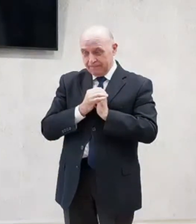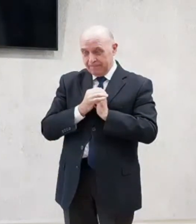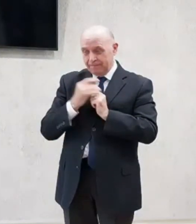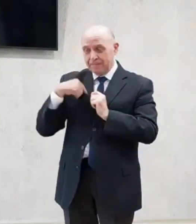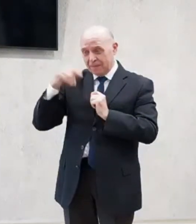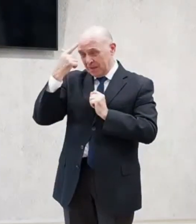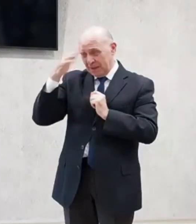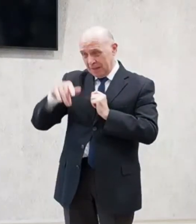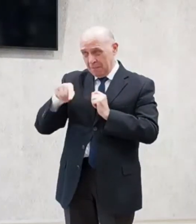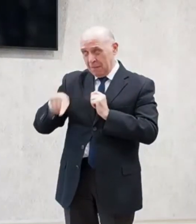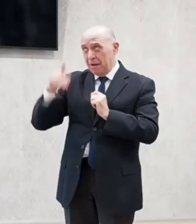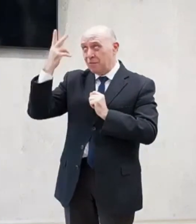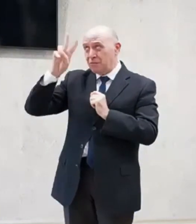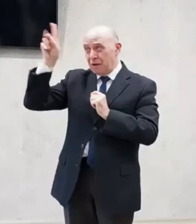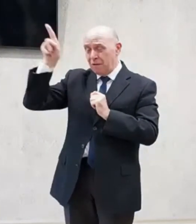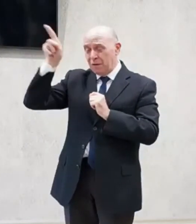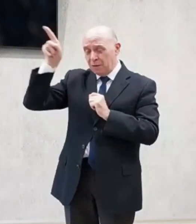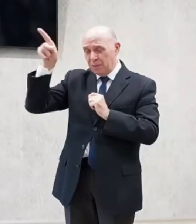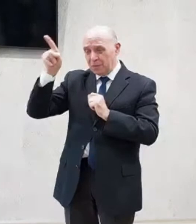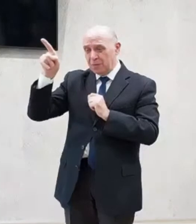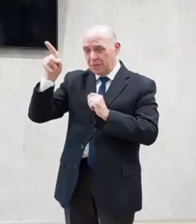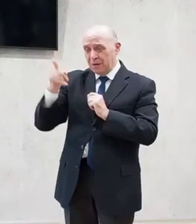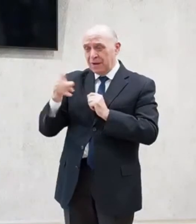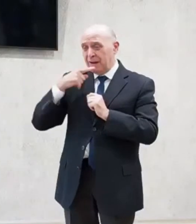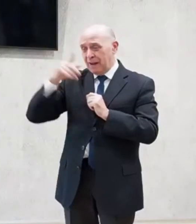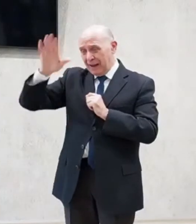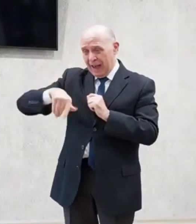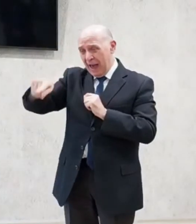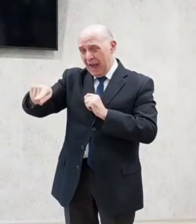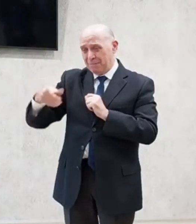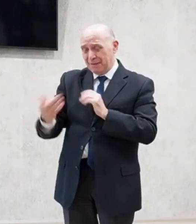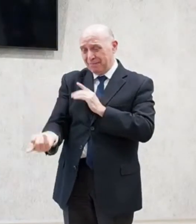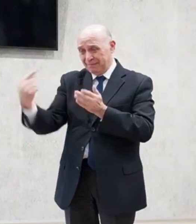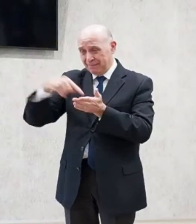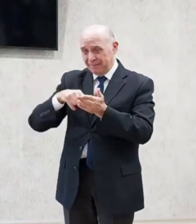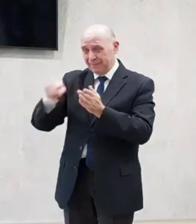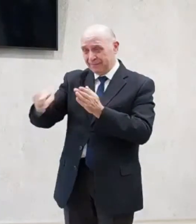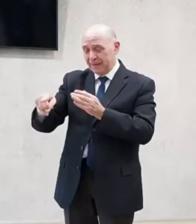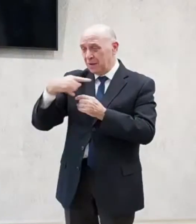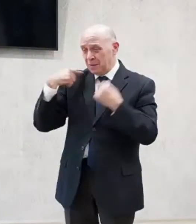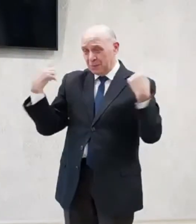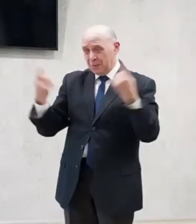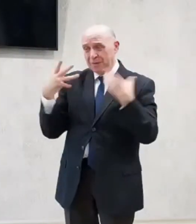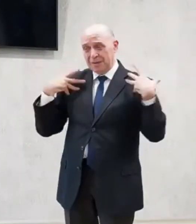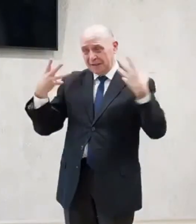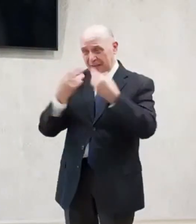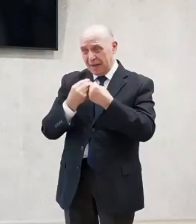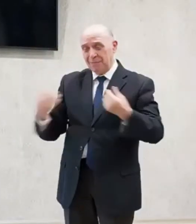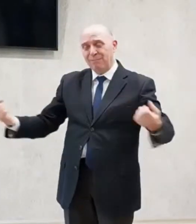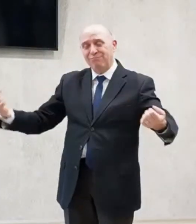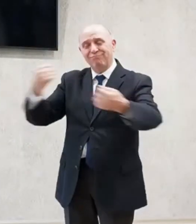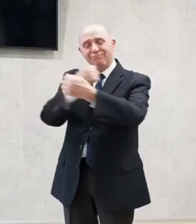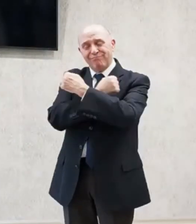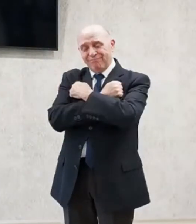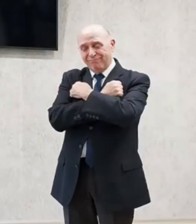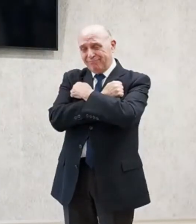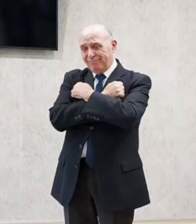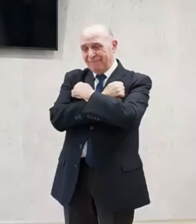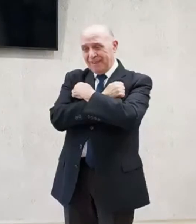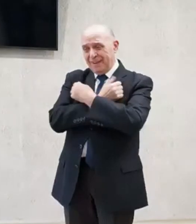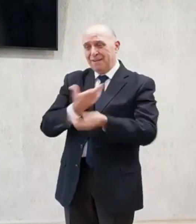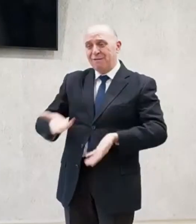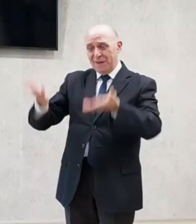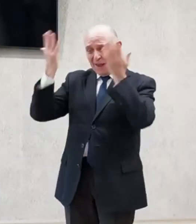che presto lo richiamerai la vita e noi Finalmente potremo tutti insieme riabbracciarla finalmente